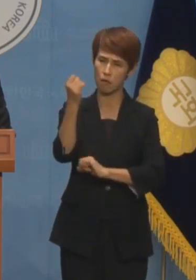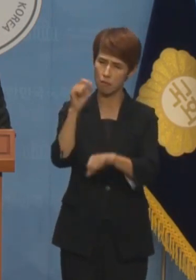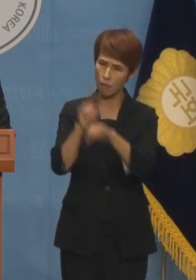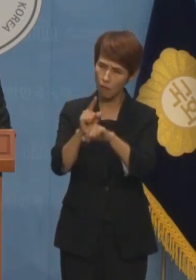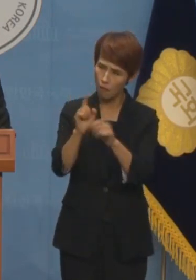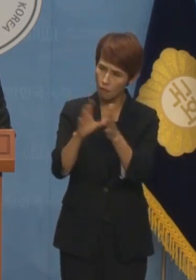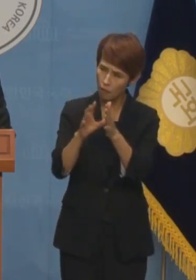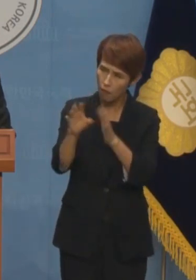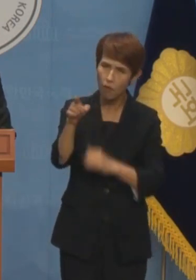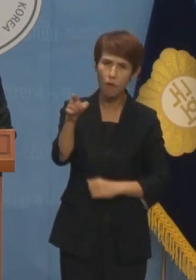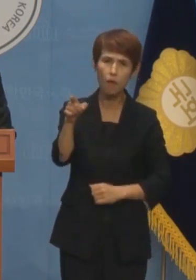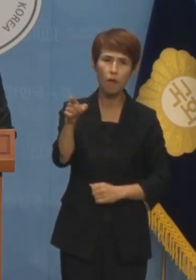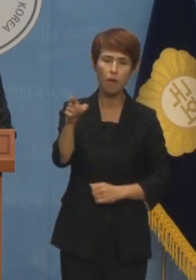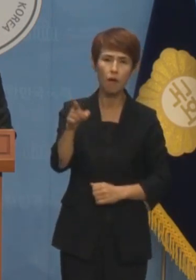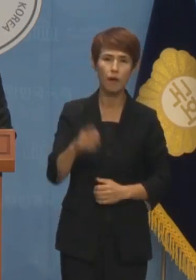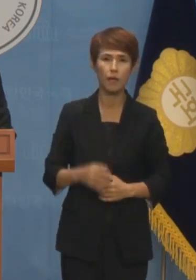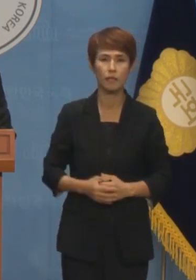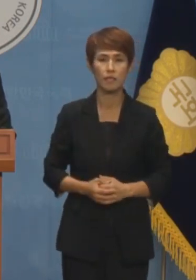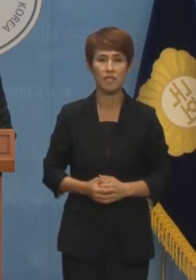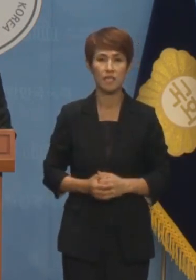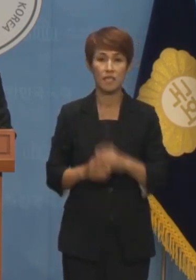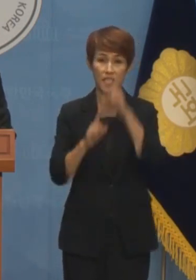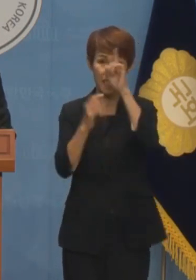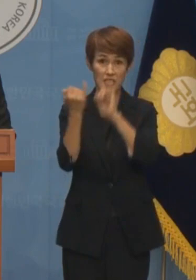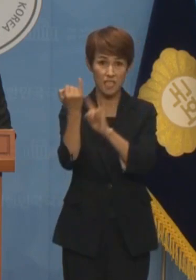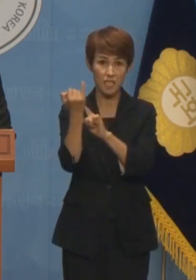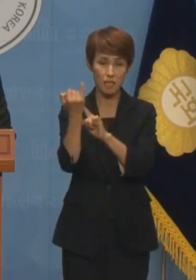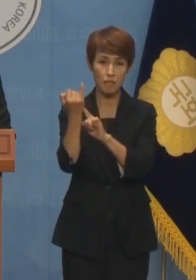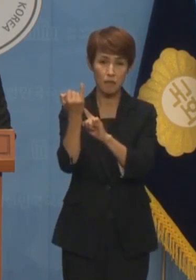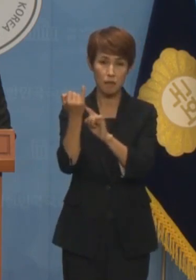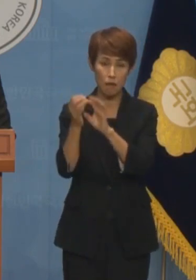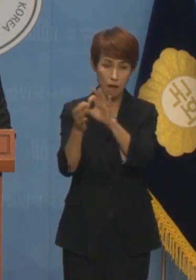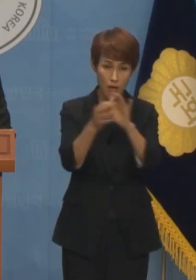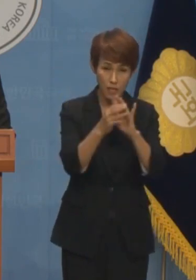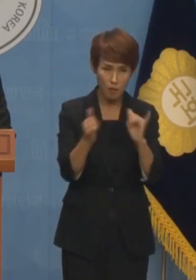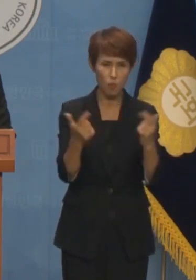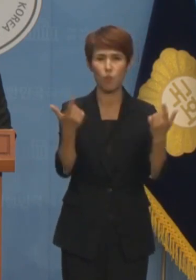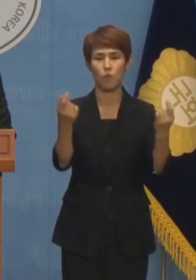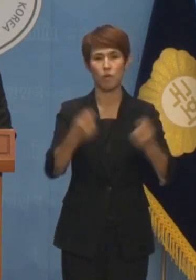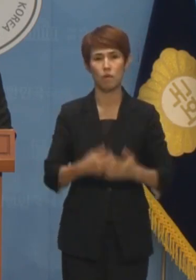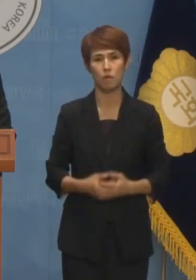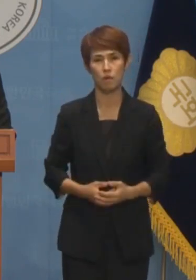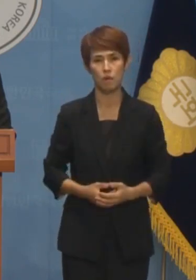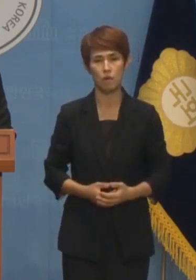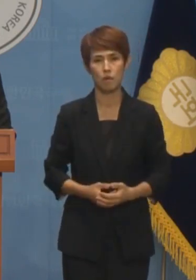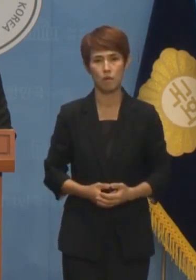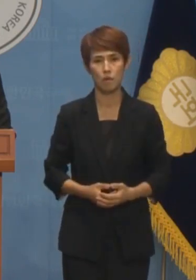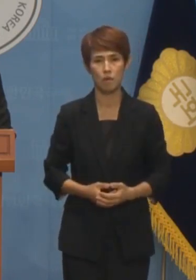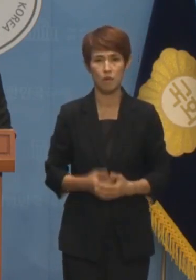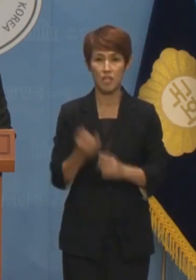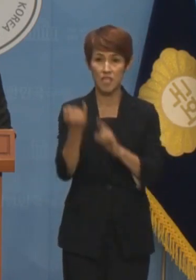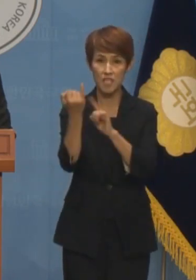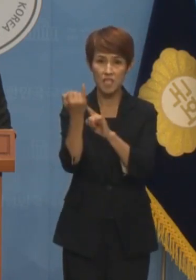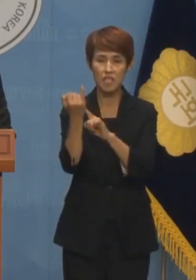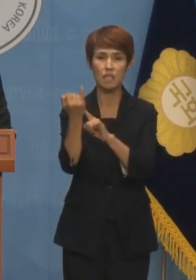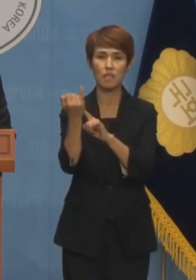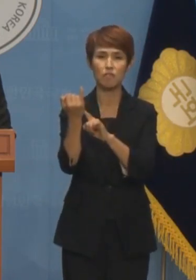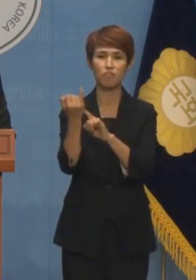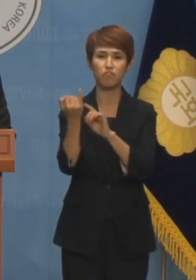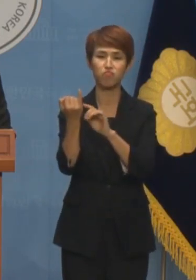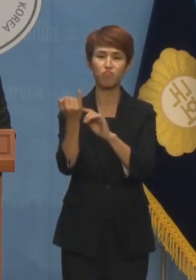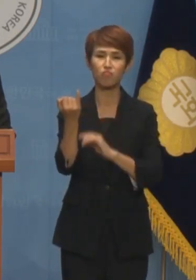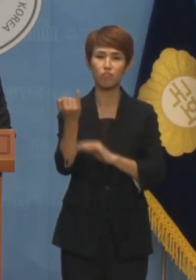없습니다. 이 후보자의 주변 사람들도 가관입니다. 이 후보자를 고액 후원한 한